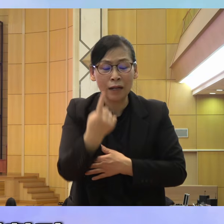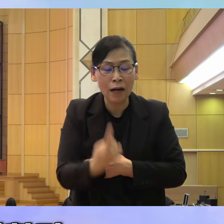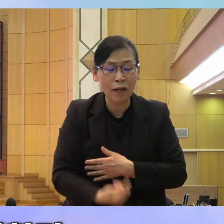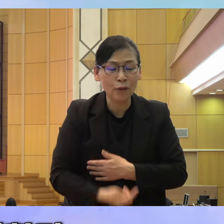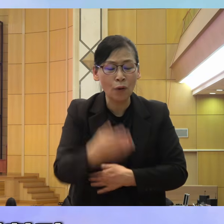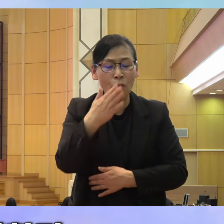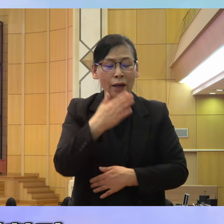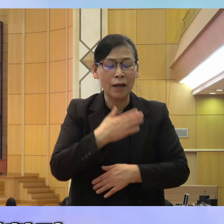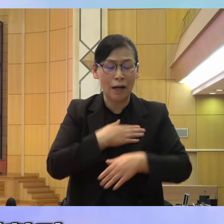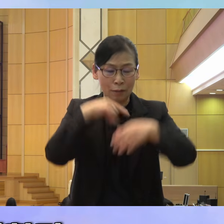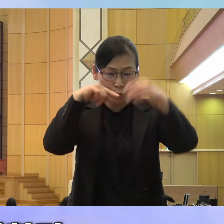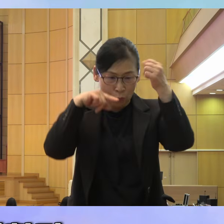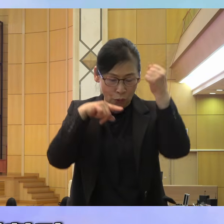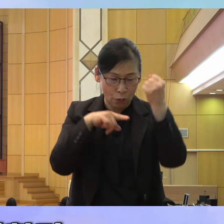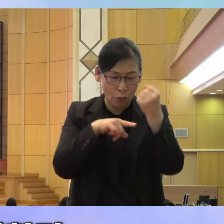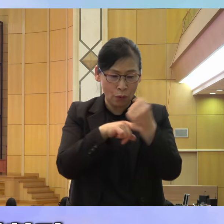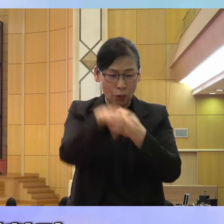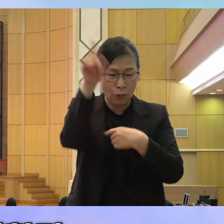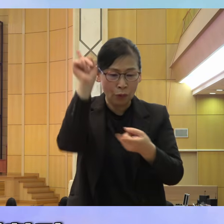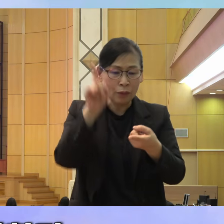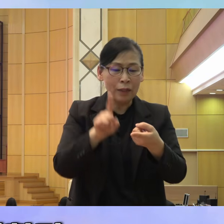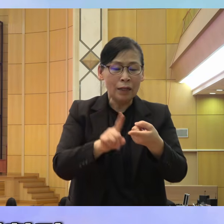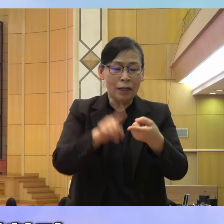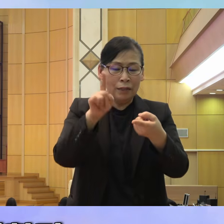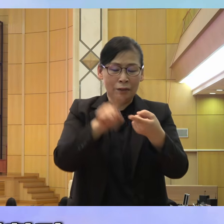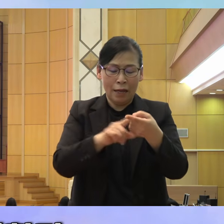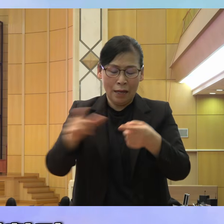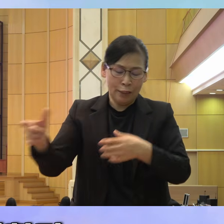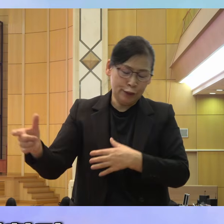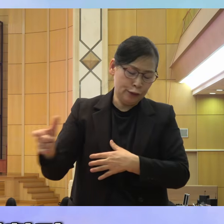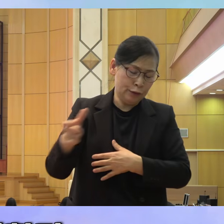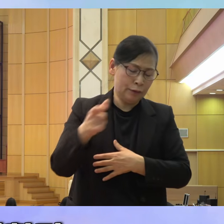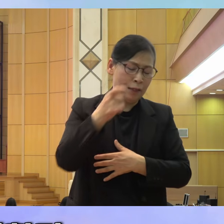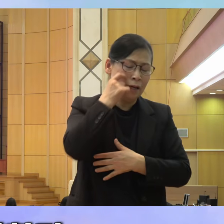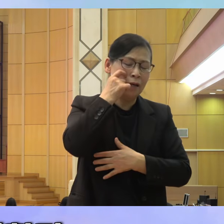불행이나 여행함도 내